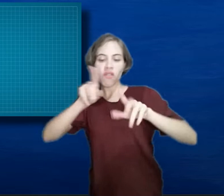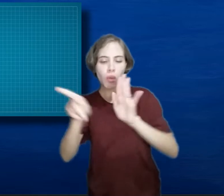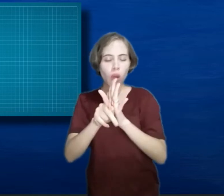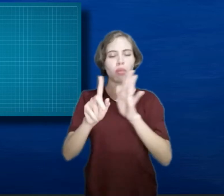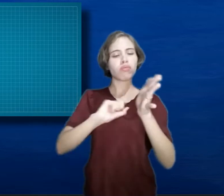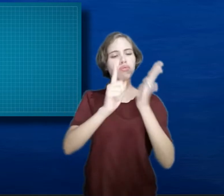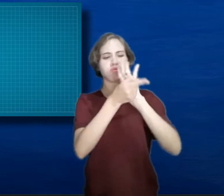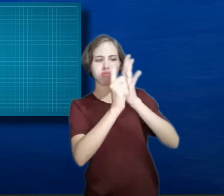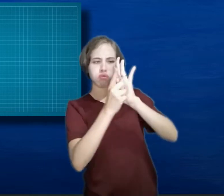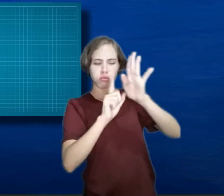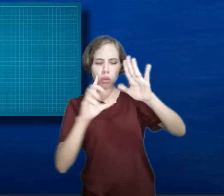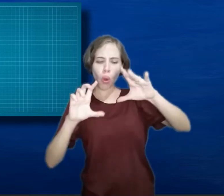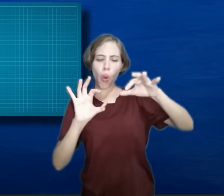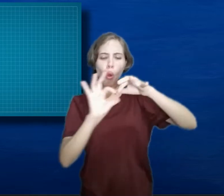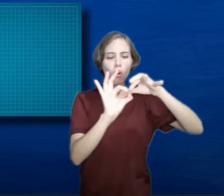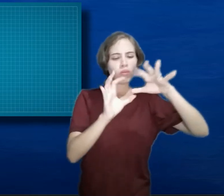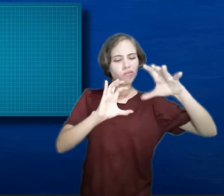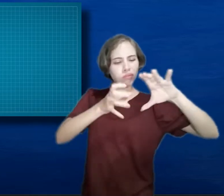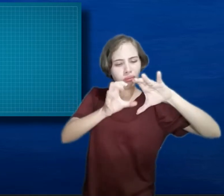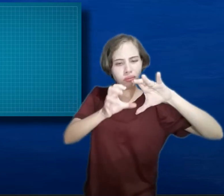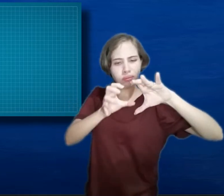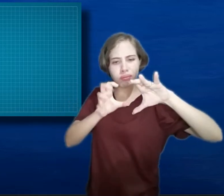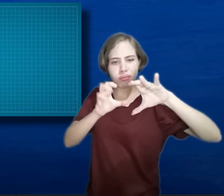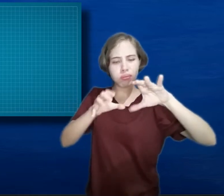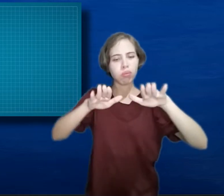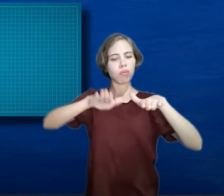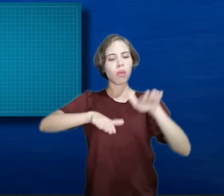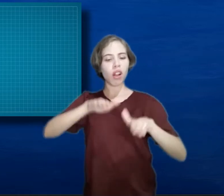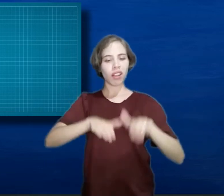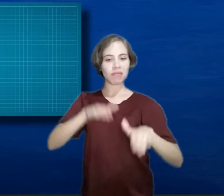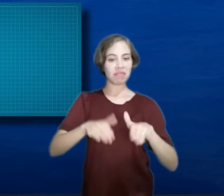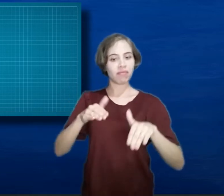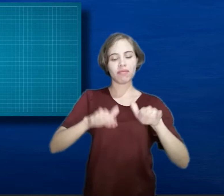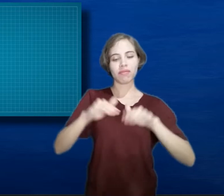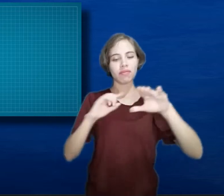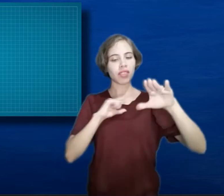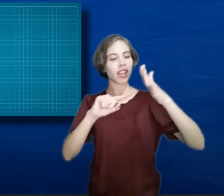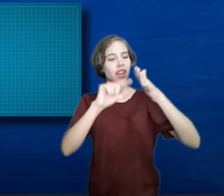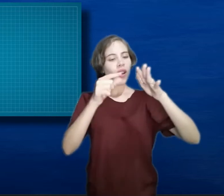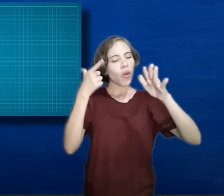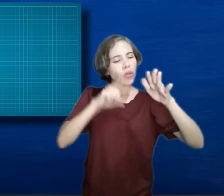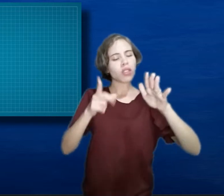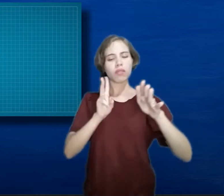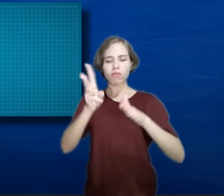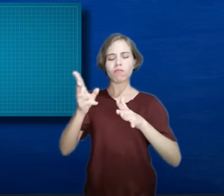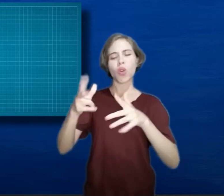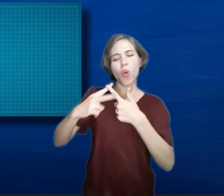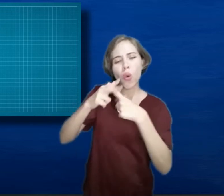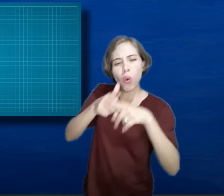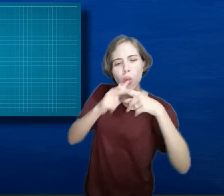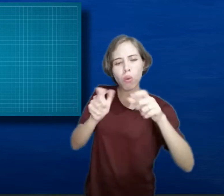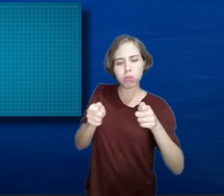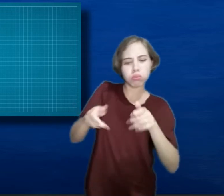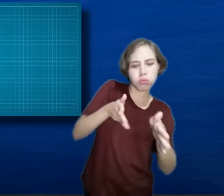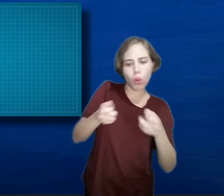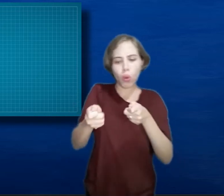é controlada pelo piloto por meio de um pedal. A velocidade do rotor de cauda é controlada pelo outro pedal. É